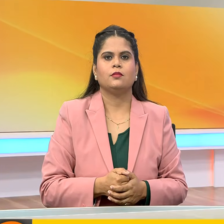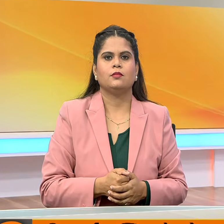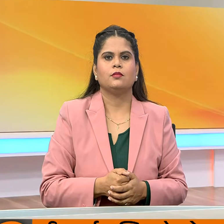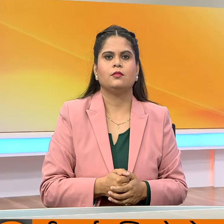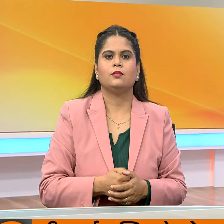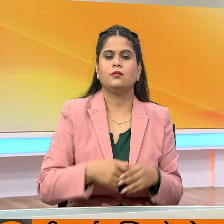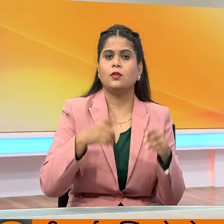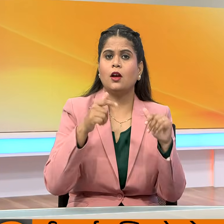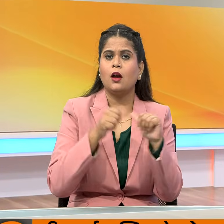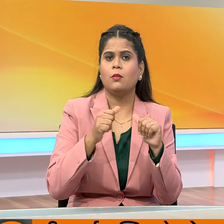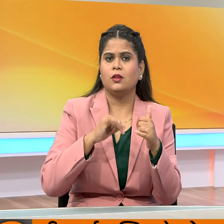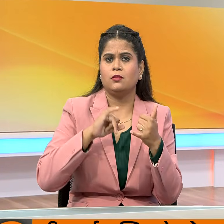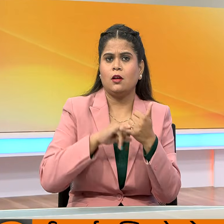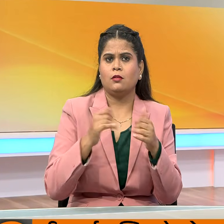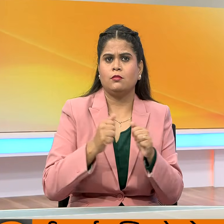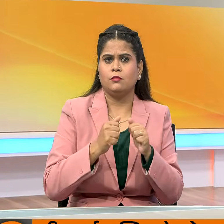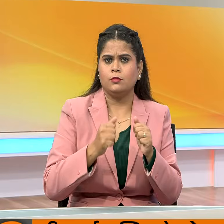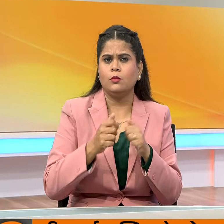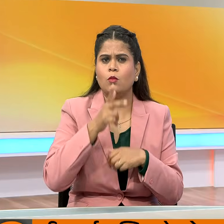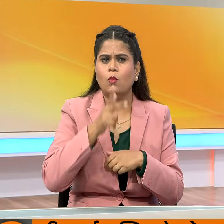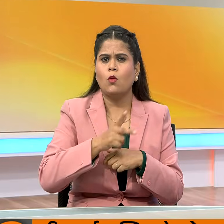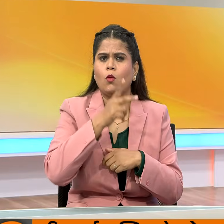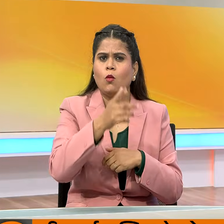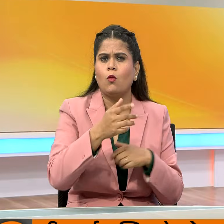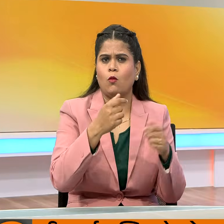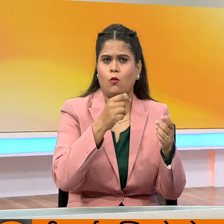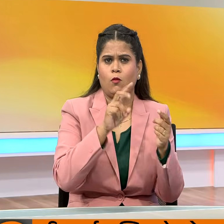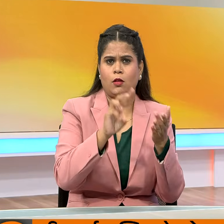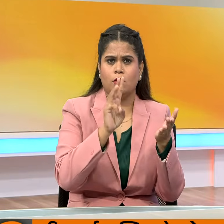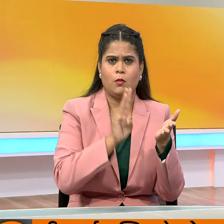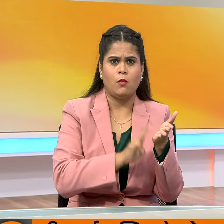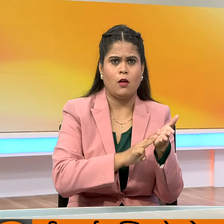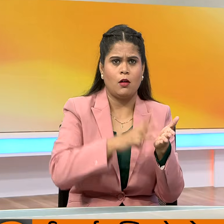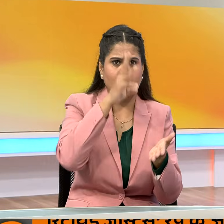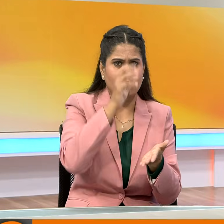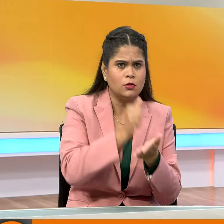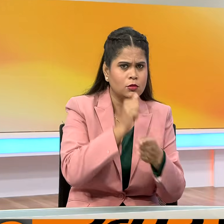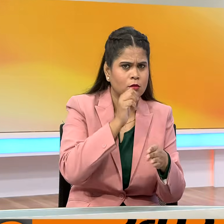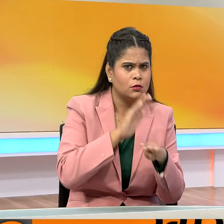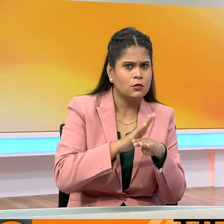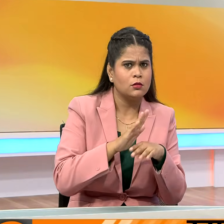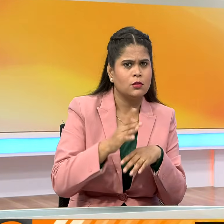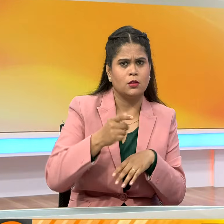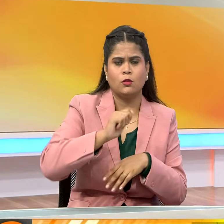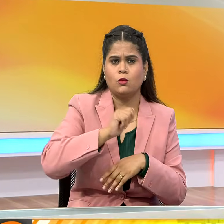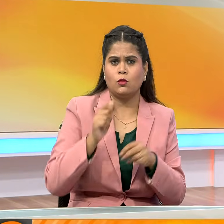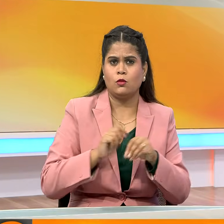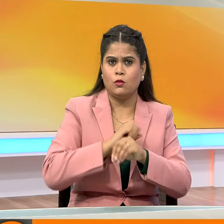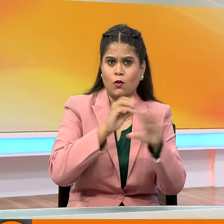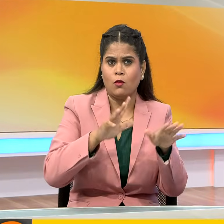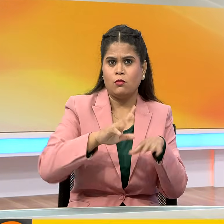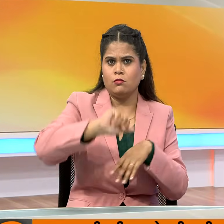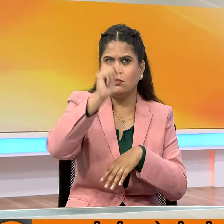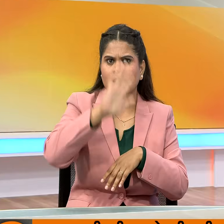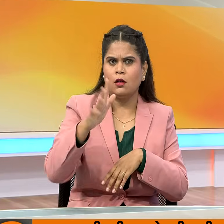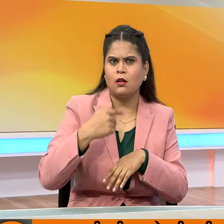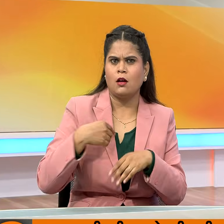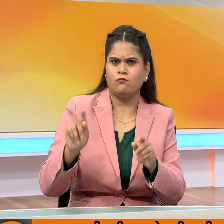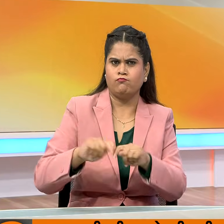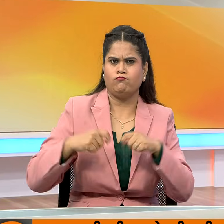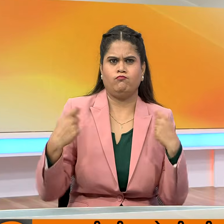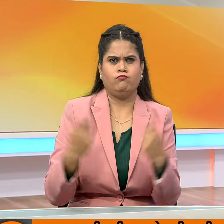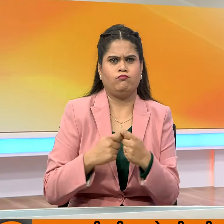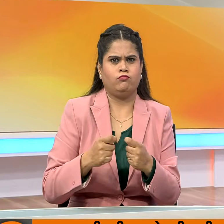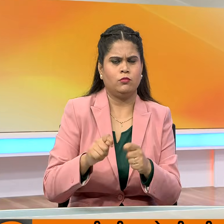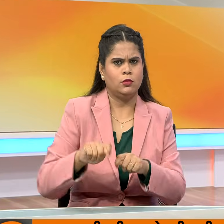अमित शाह ने वंदे मातरम पर कांग्रेस के निर्णय के खिलाफ देश की जनता से एकजुट होने की अपील की। उन्होंने कहा कि उस